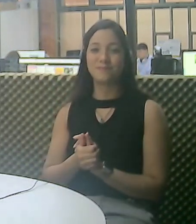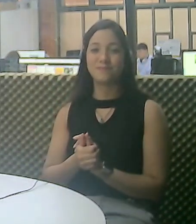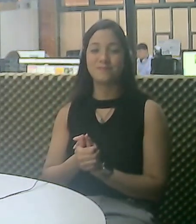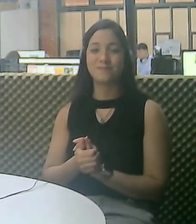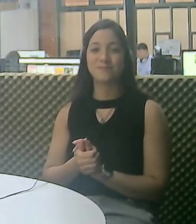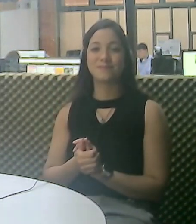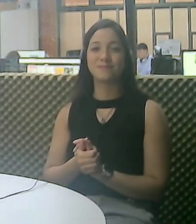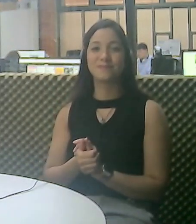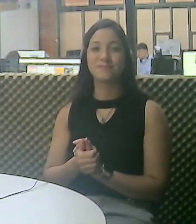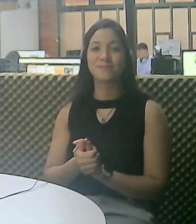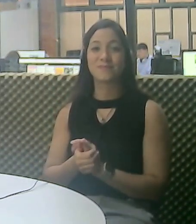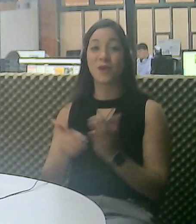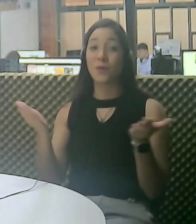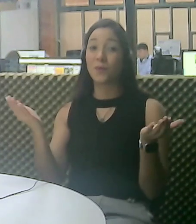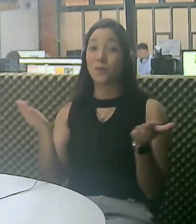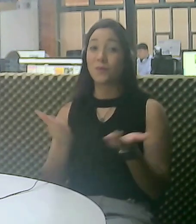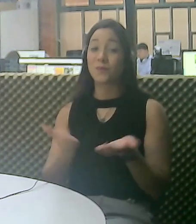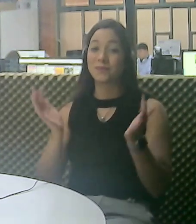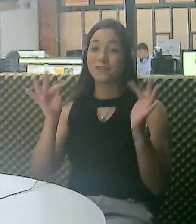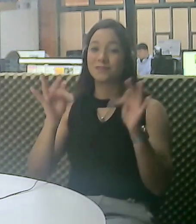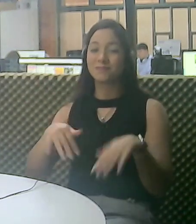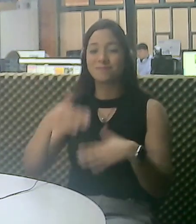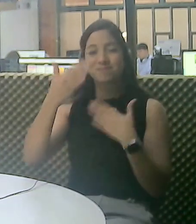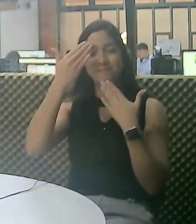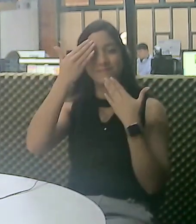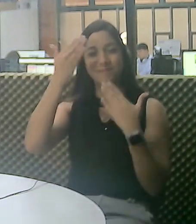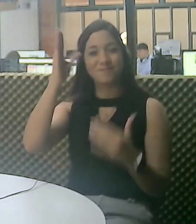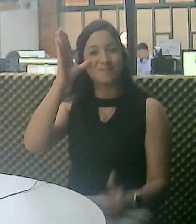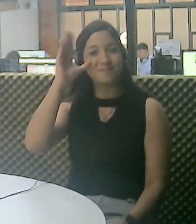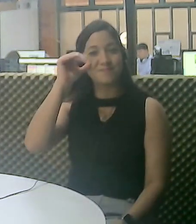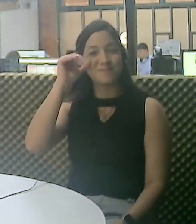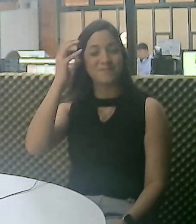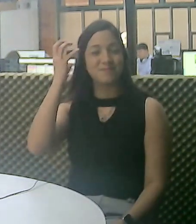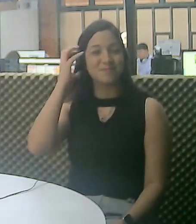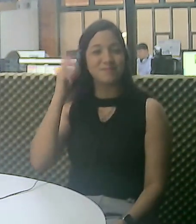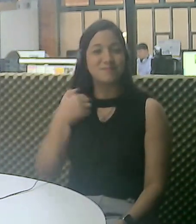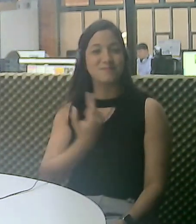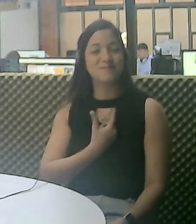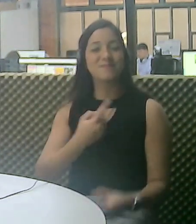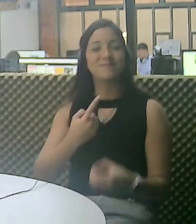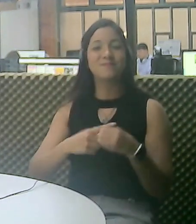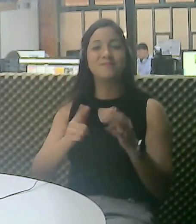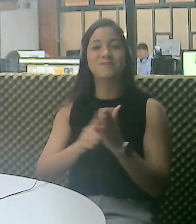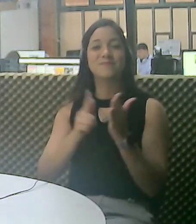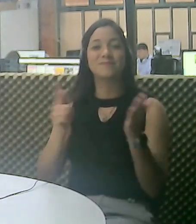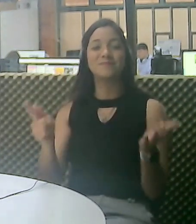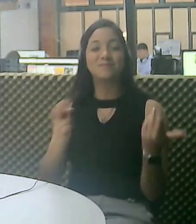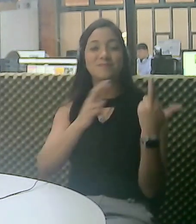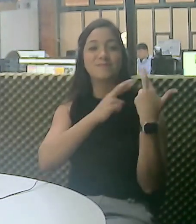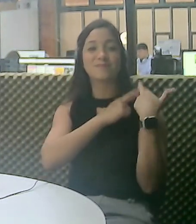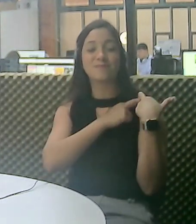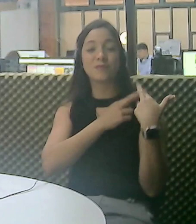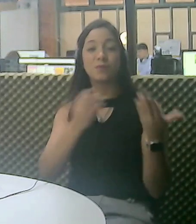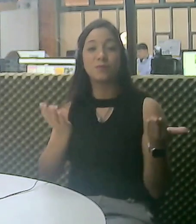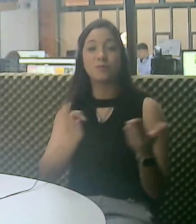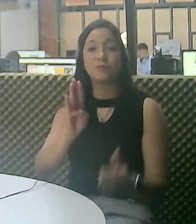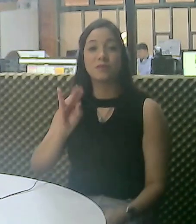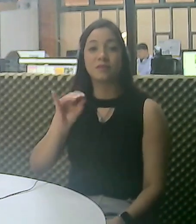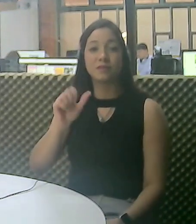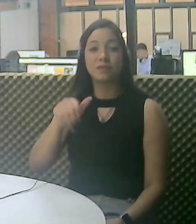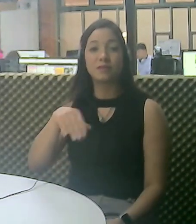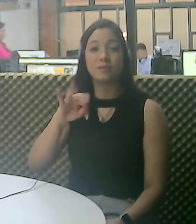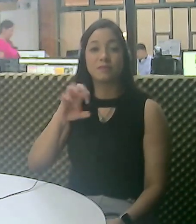notícias. A edição de hoje fica por aqui. Muito obrigada pela sua audiência. Essa é a Rádio Nossa Cidade. Jornalista responsável pela edição,